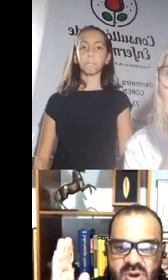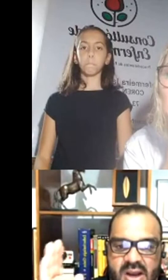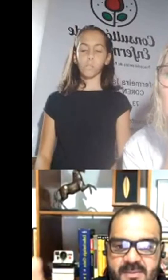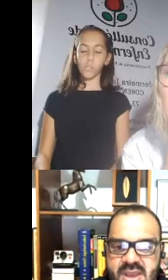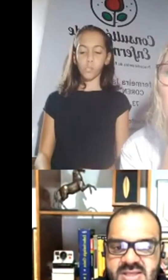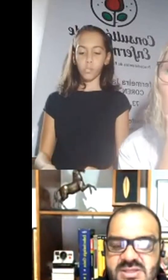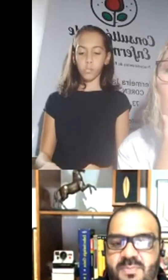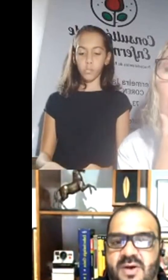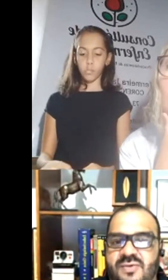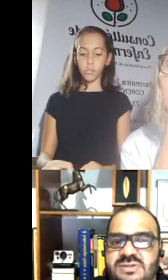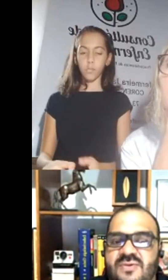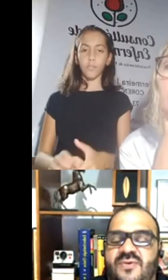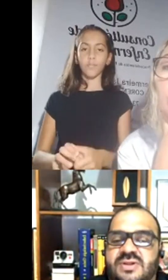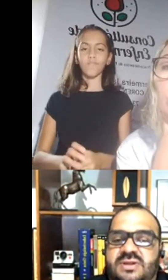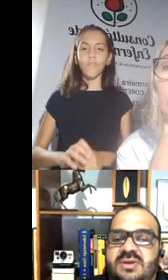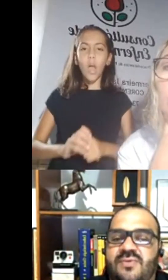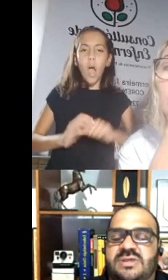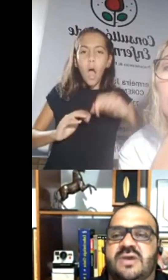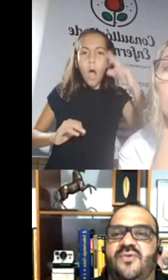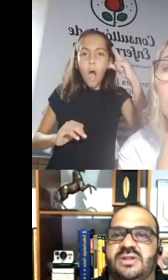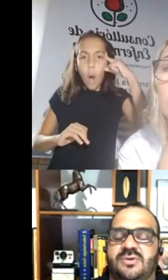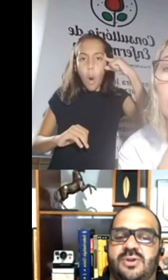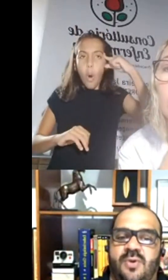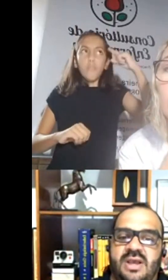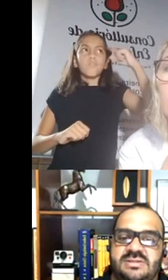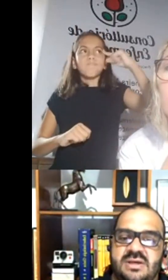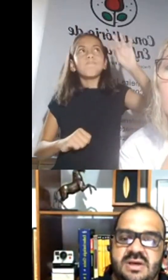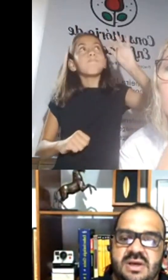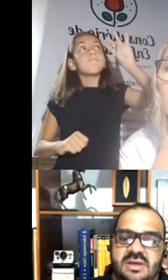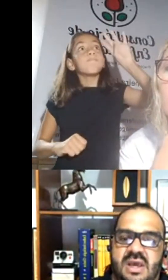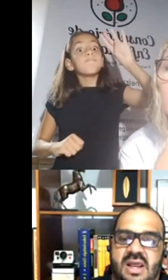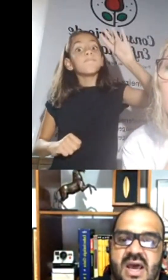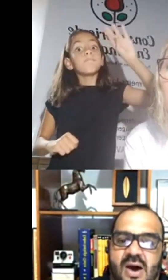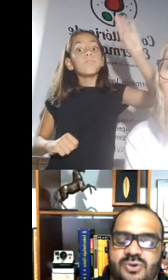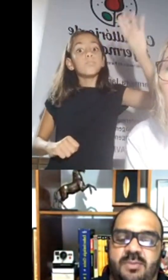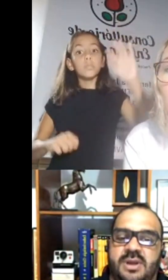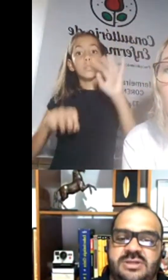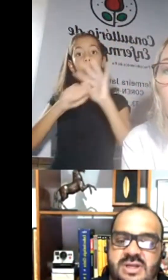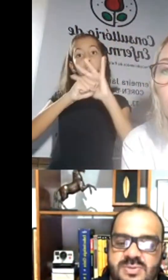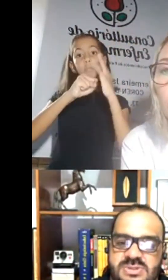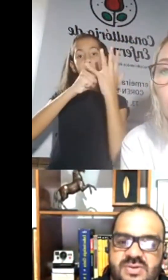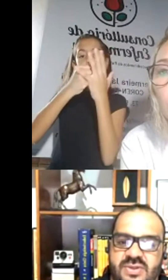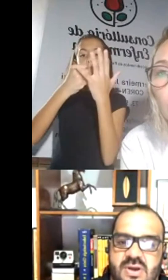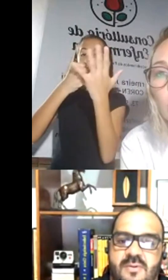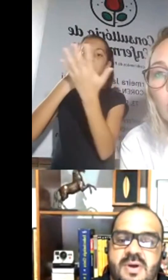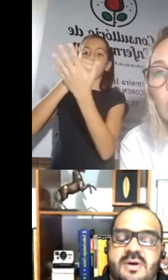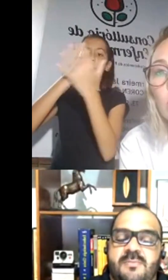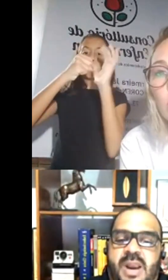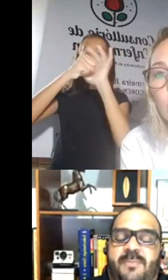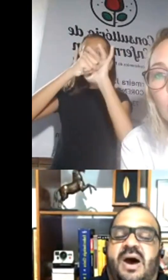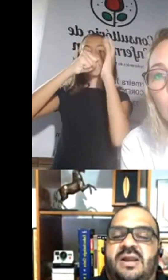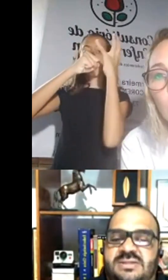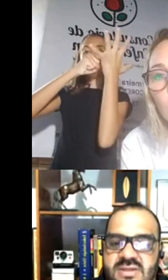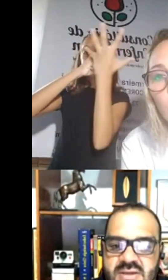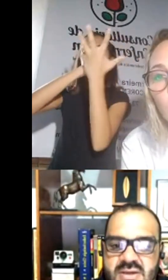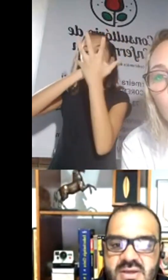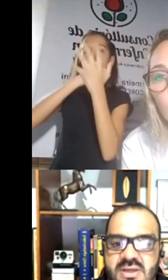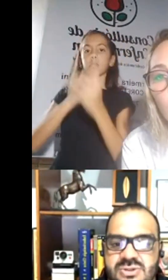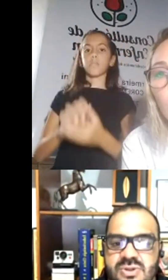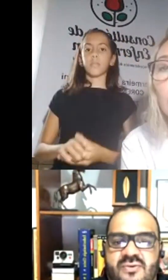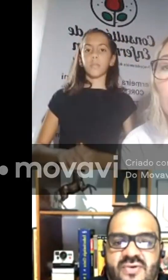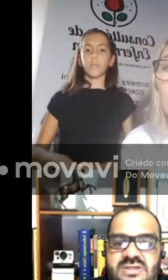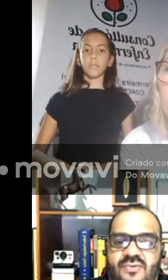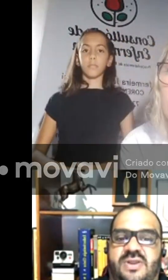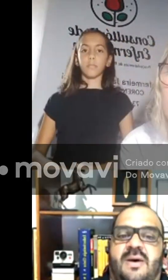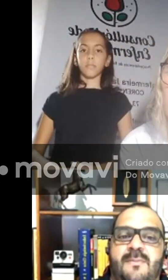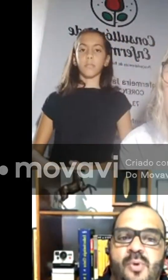prepare sua cabeça para você que você está enfrentando uma doença que ela é altamente transmissível. Então, prepare-se. E isso